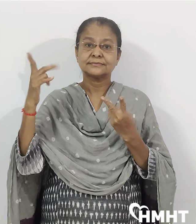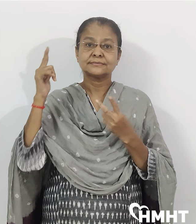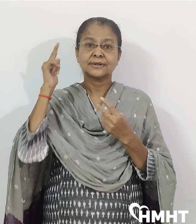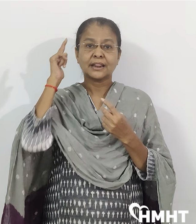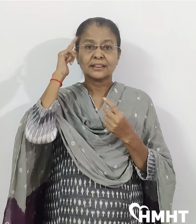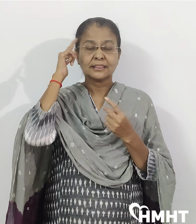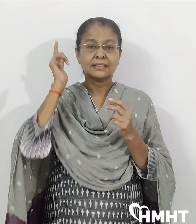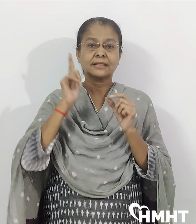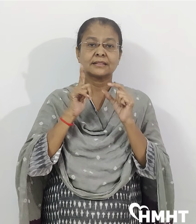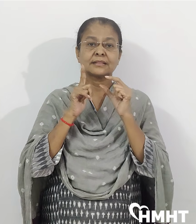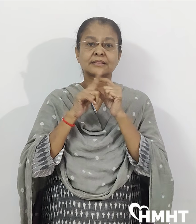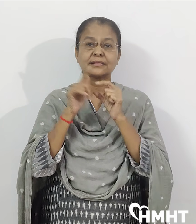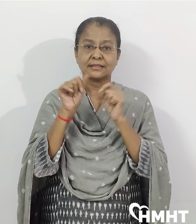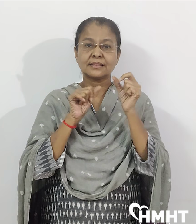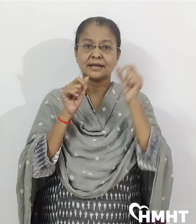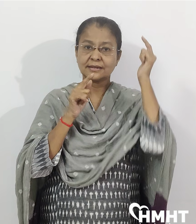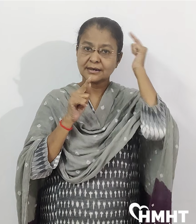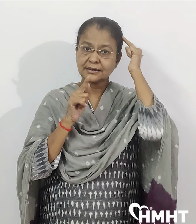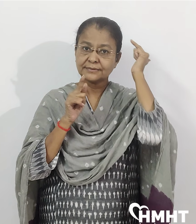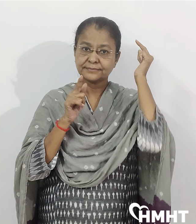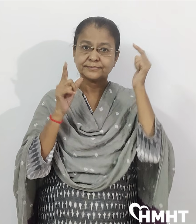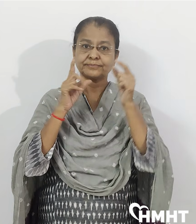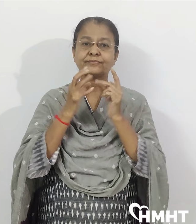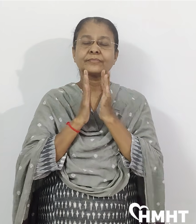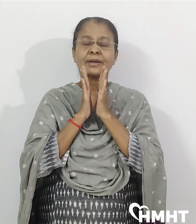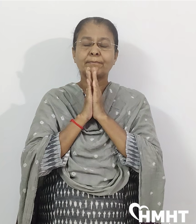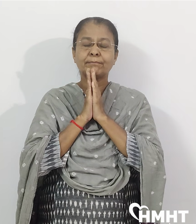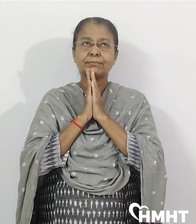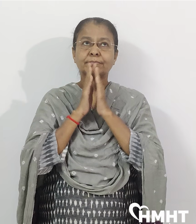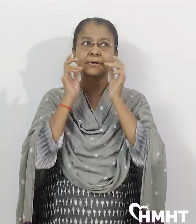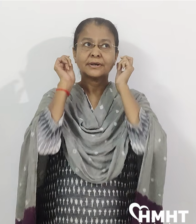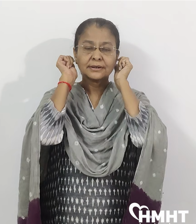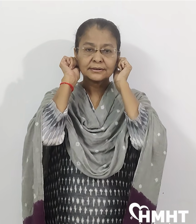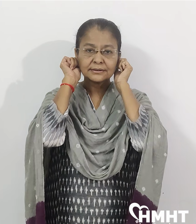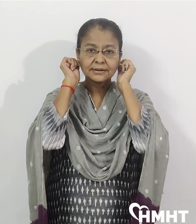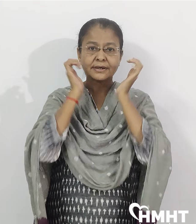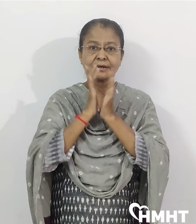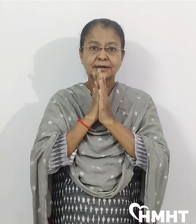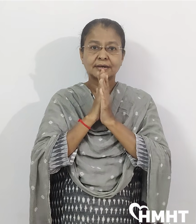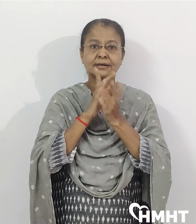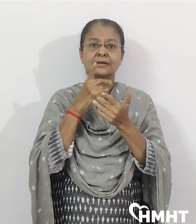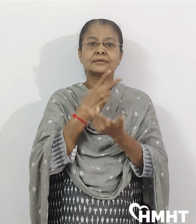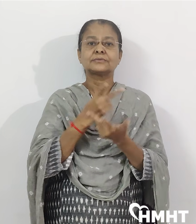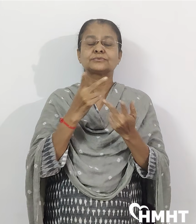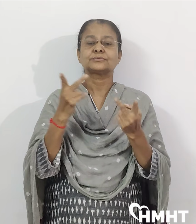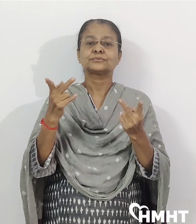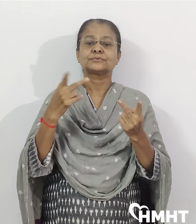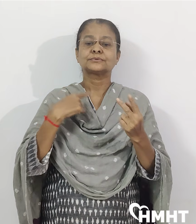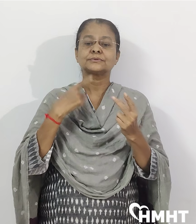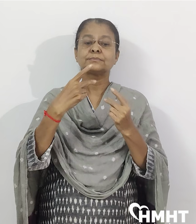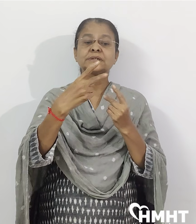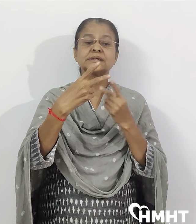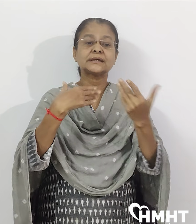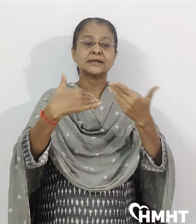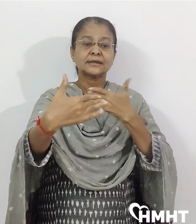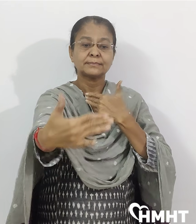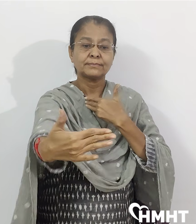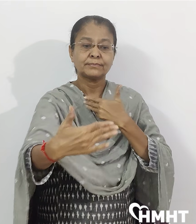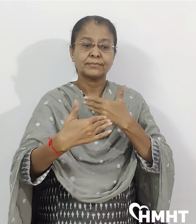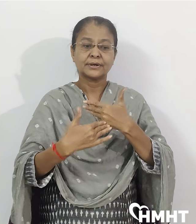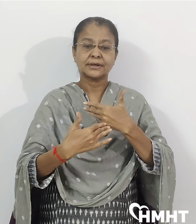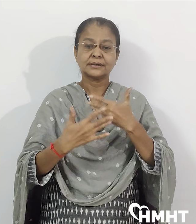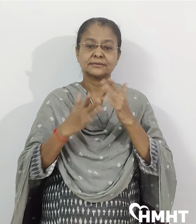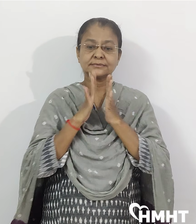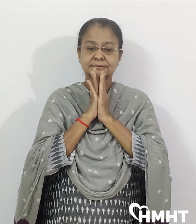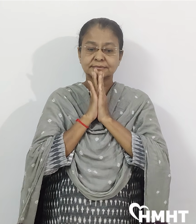નવી રીત શોધો. દાદાની પ્રાર્થના છે, પછી એ બધા કોમન પ્રાર્થનાય છે, માણસે